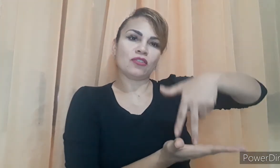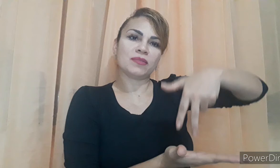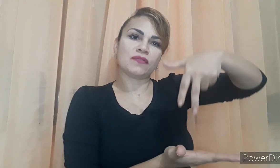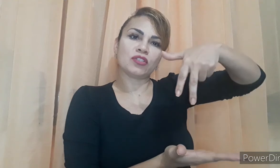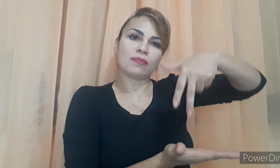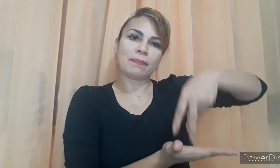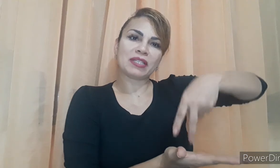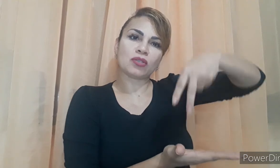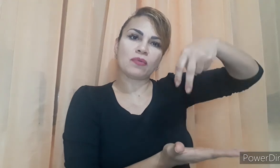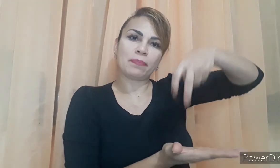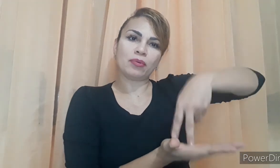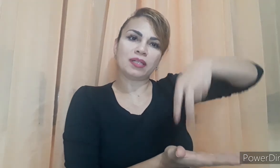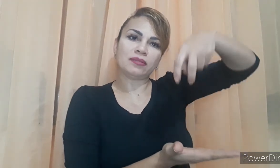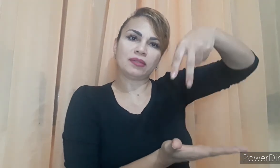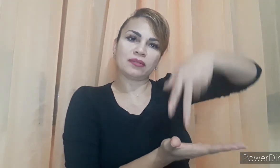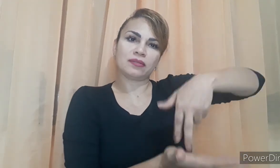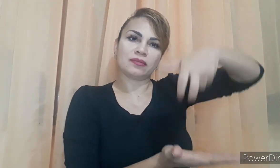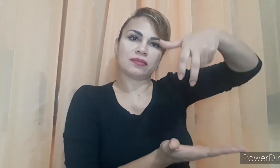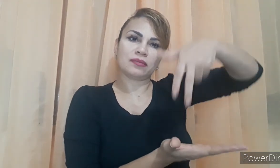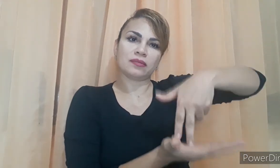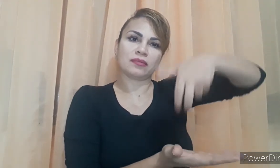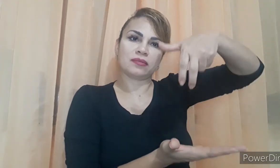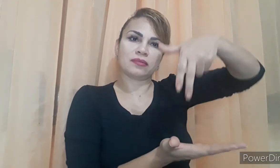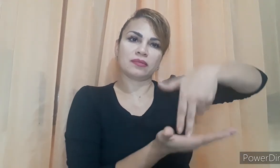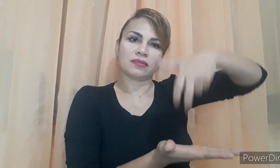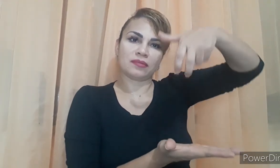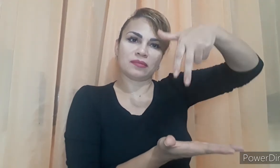como se fosse uma pessoa pulando.